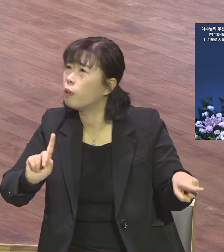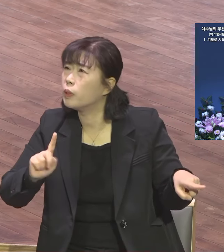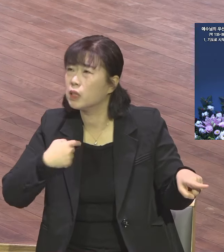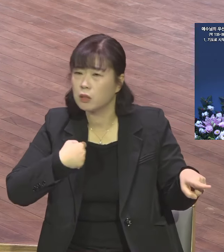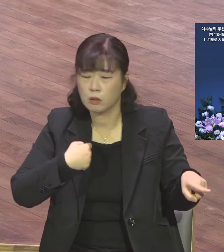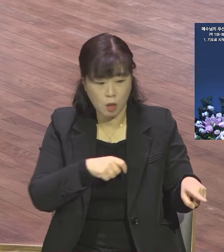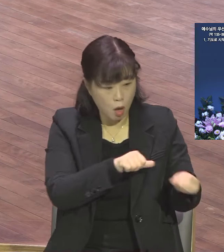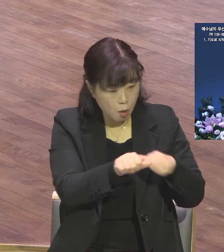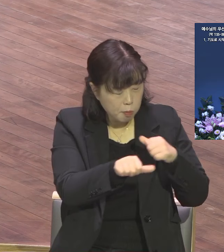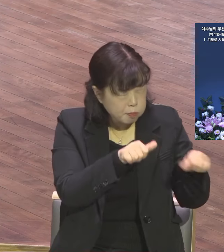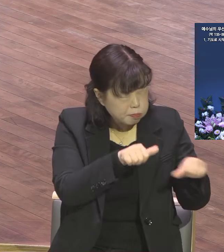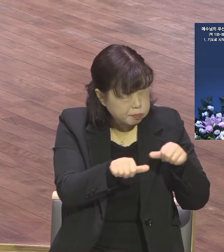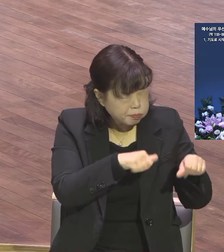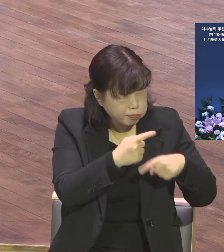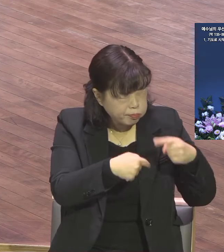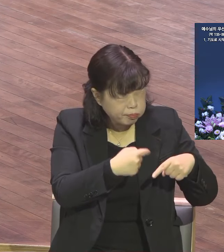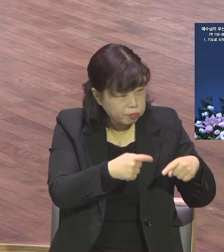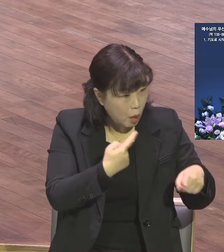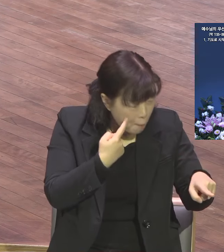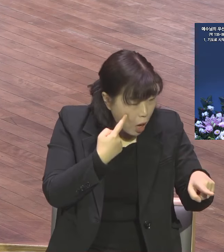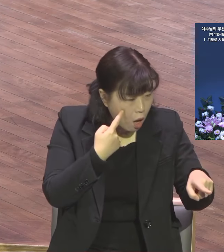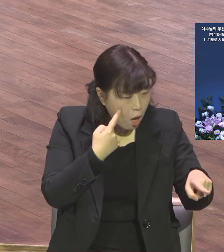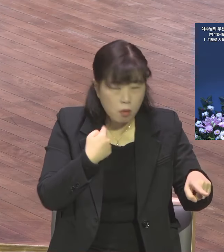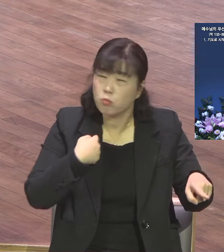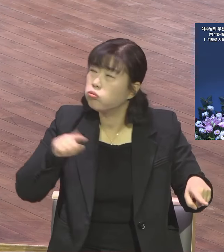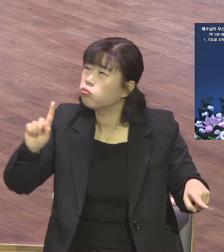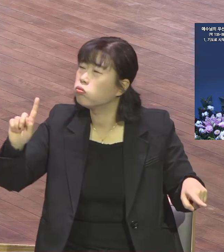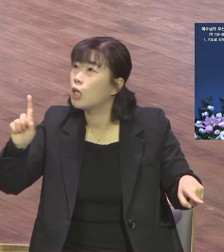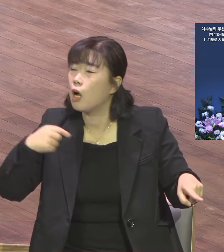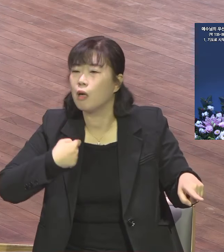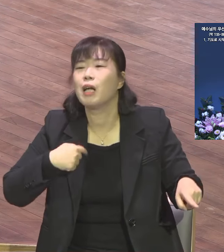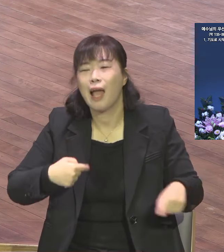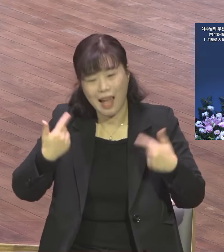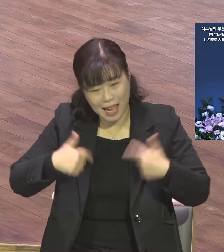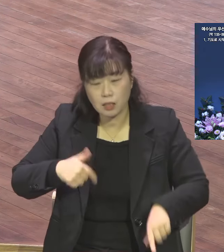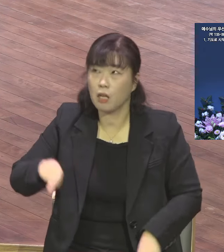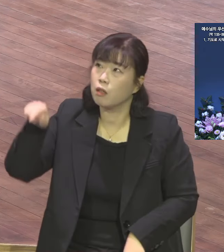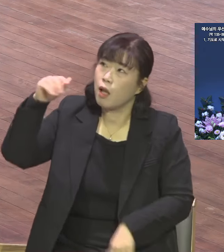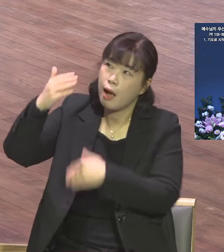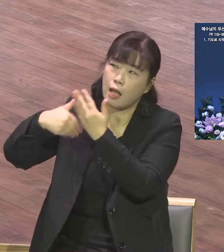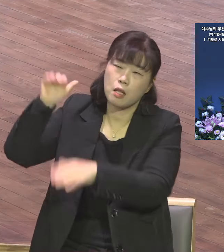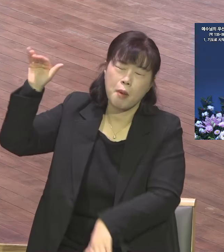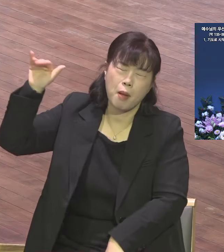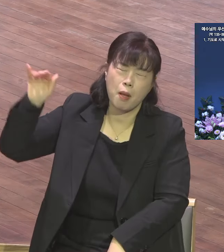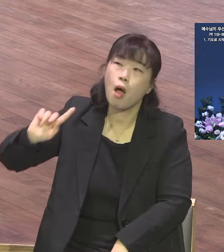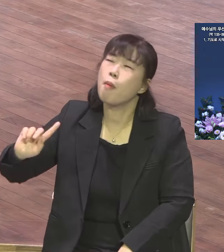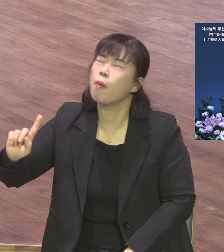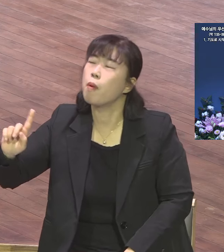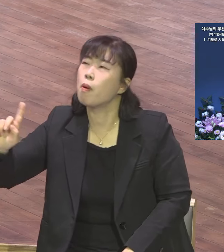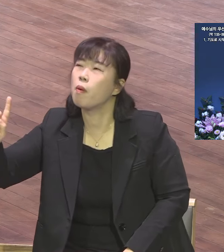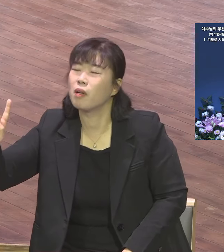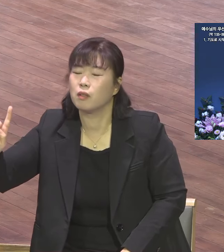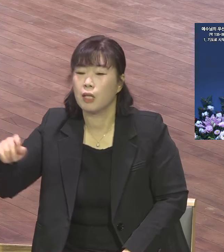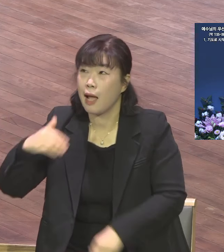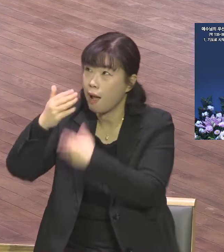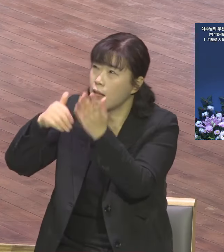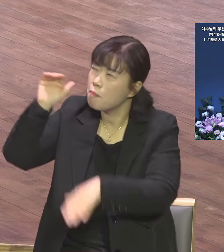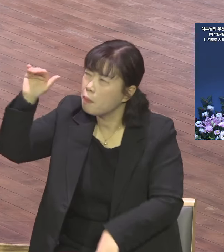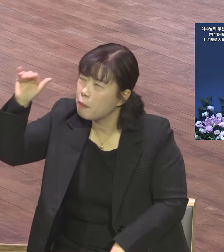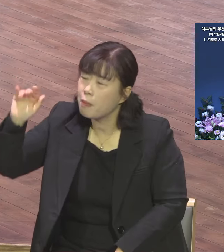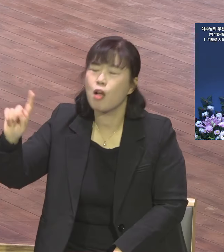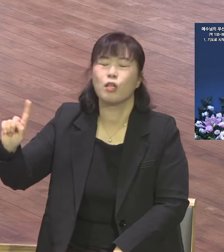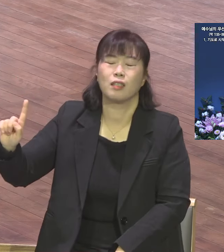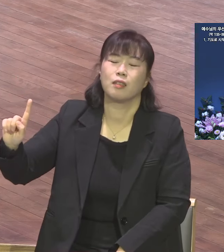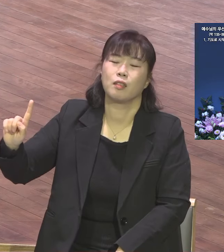말이 들립니까? 주여 이게 무슨 의미입니까? 24기도를 24 뭐든 주여로 시작하라니까. 아멘.